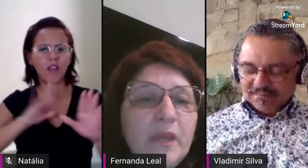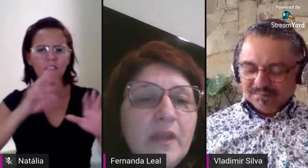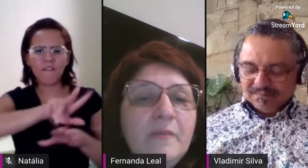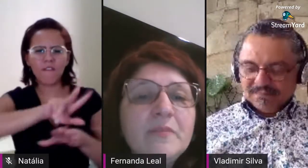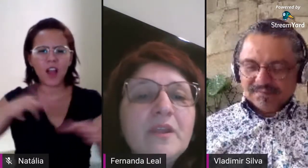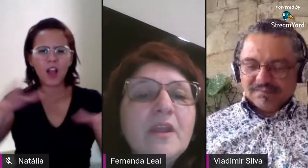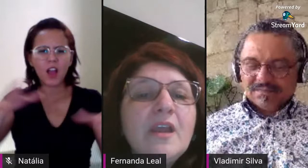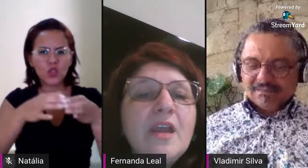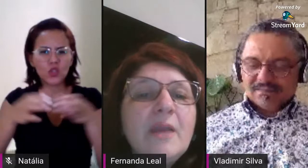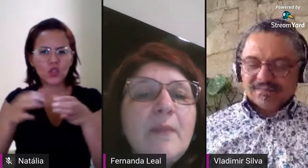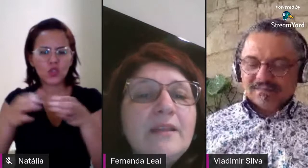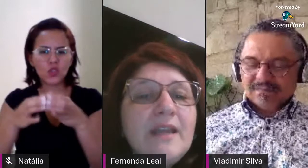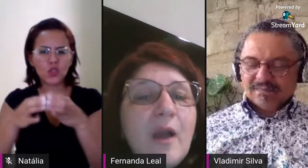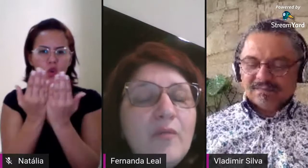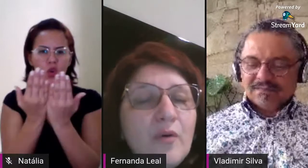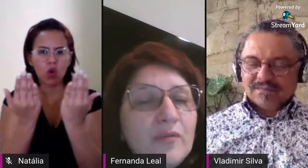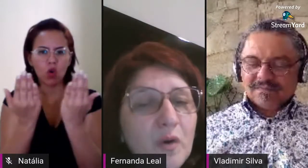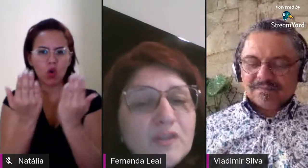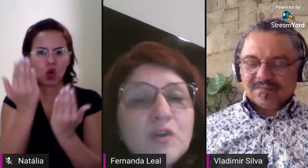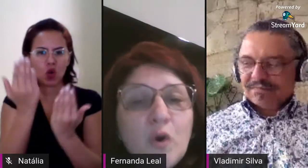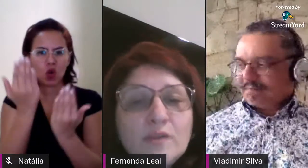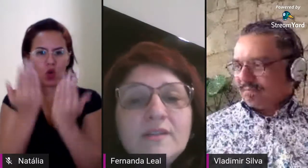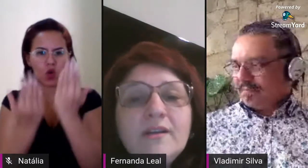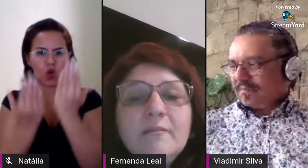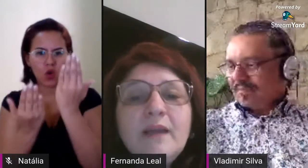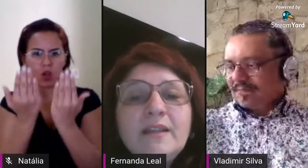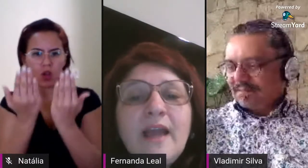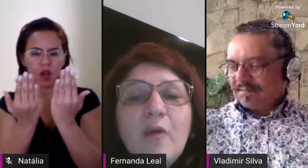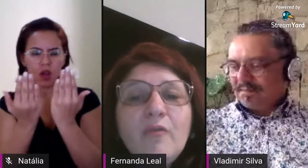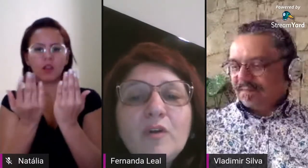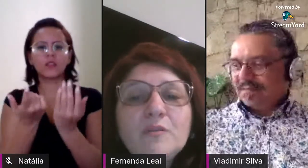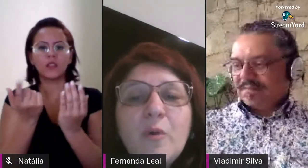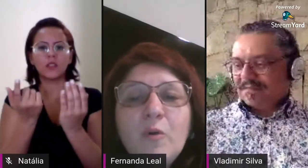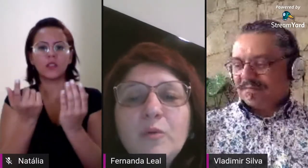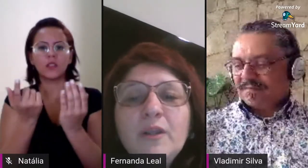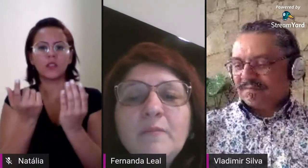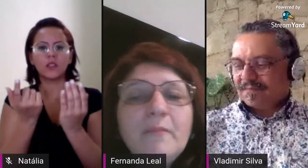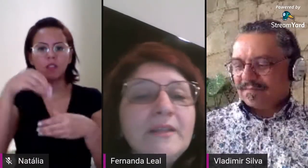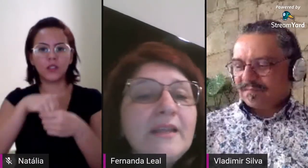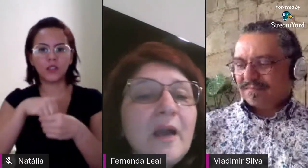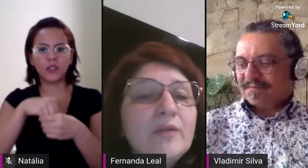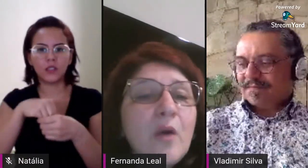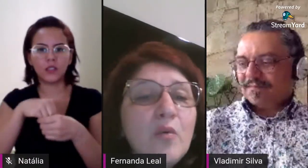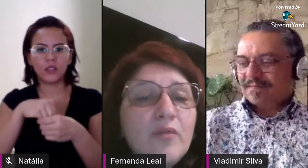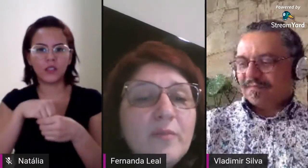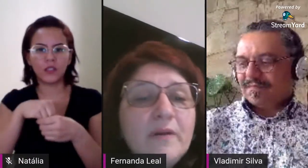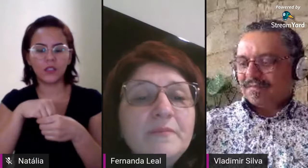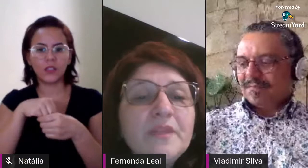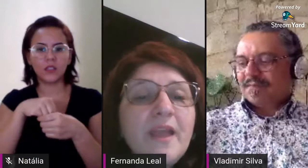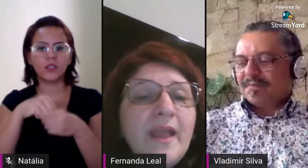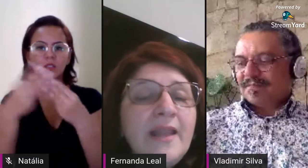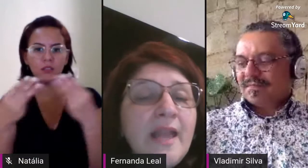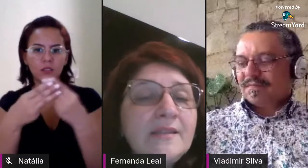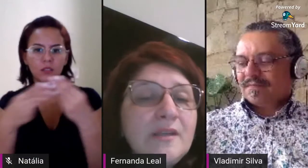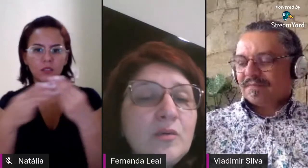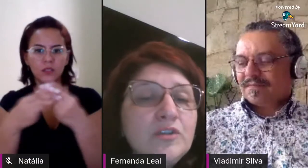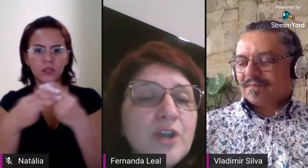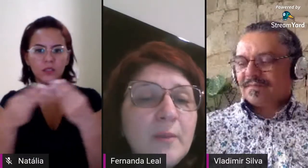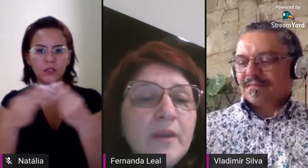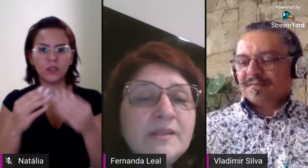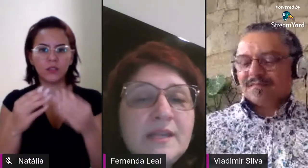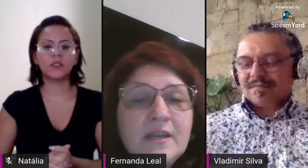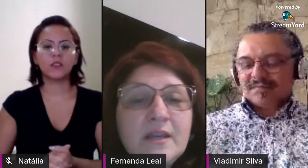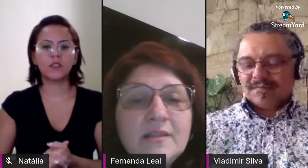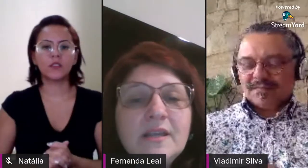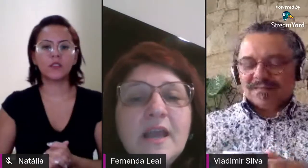UFPB, Madrigal Vox Nostra, Madrigal Vox Populi, Madrigal da UFBA, LSU